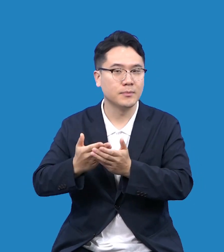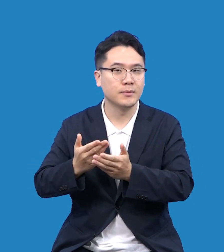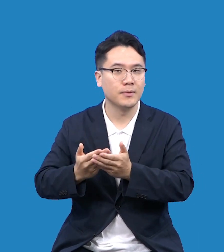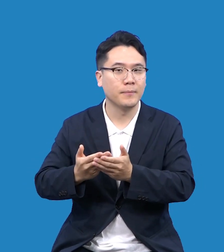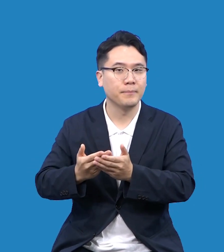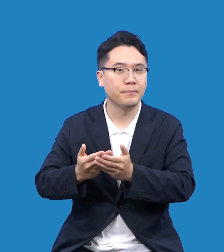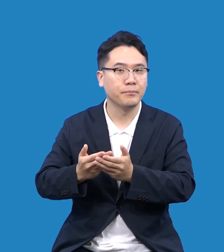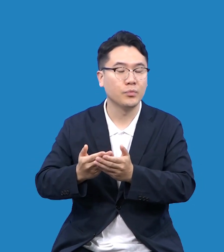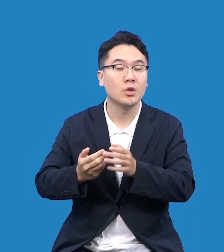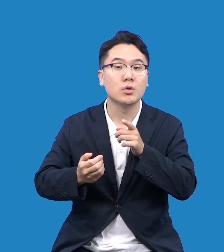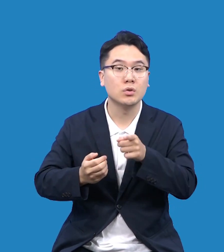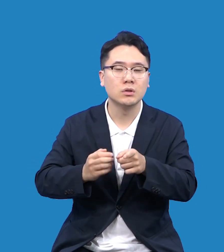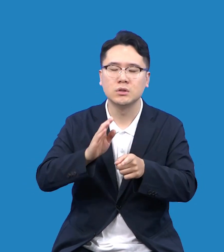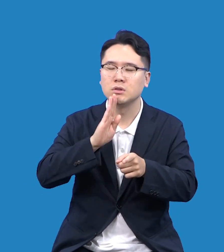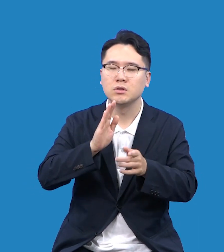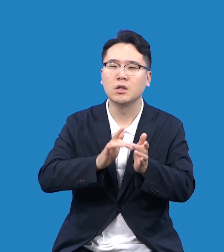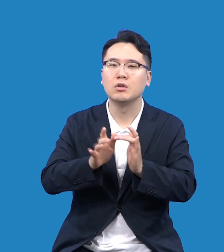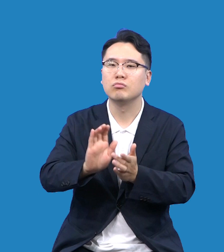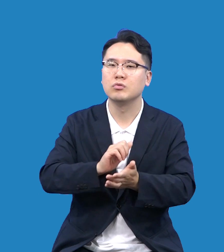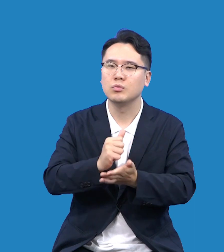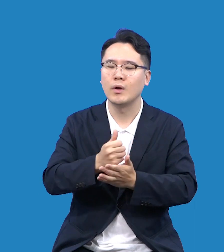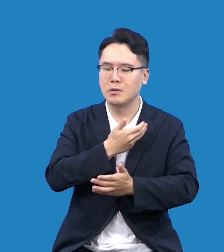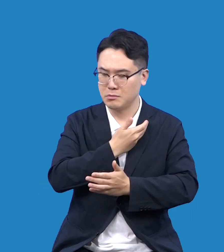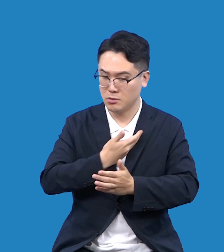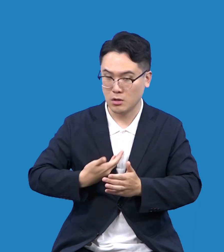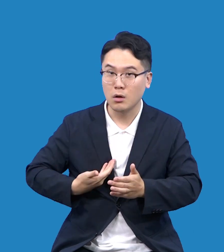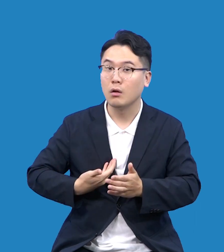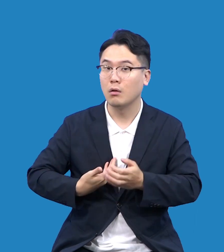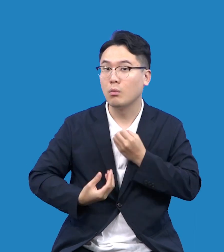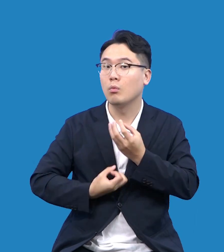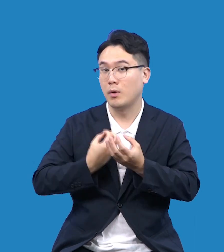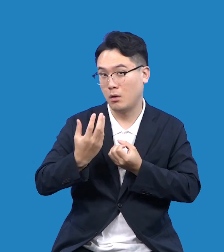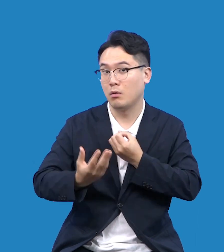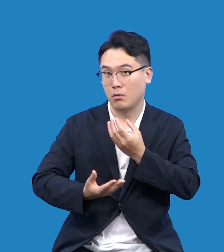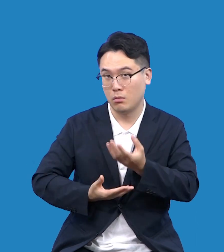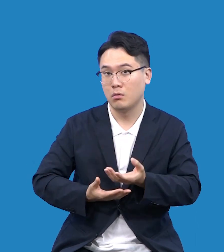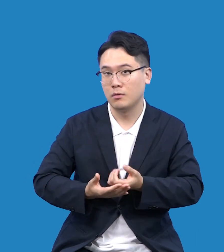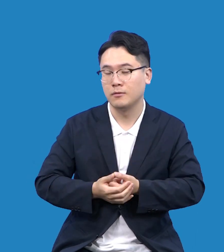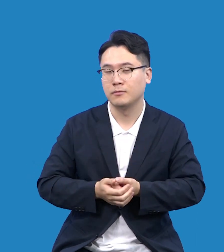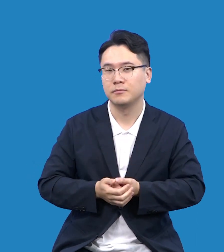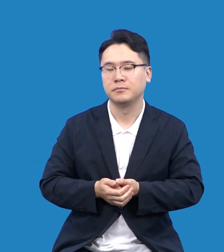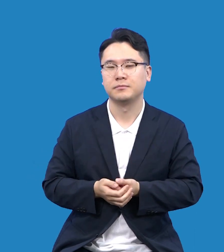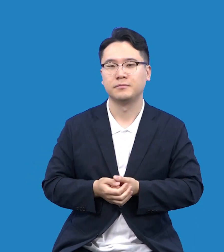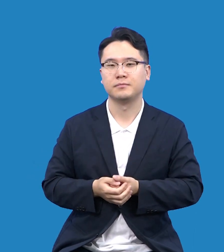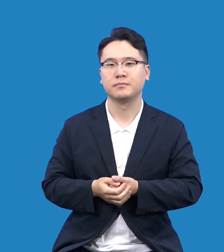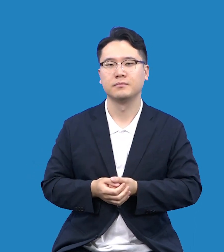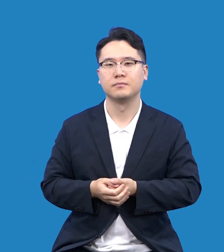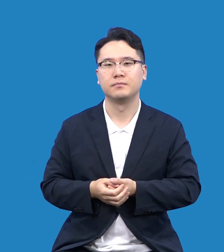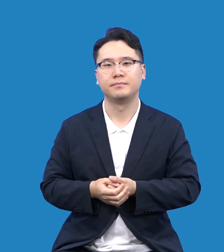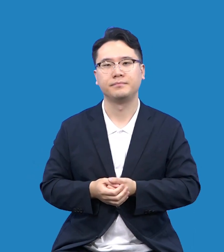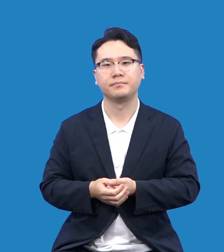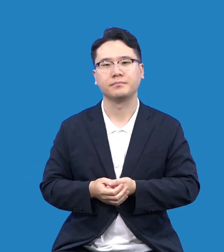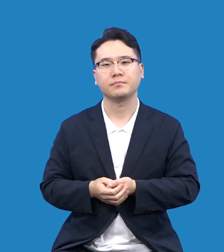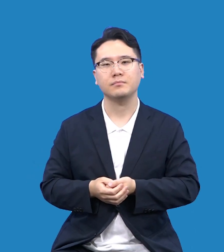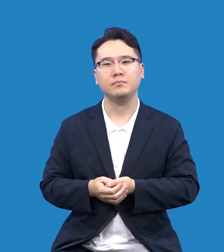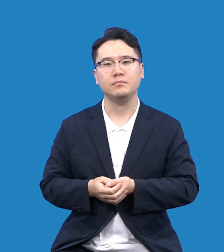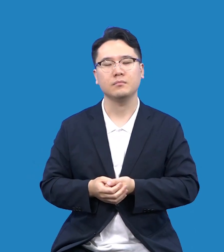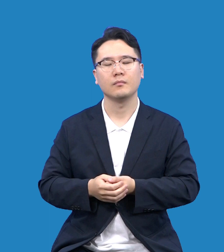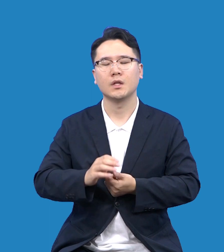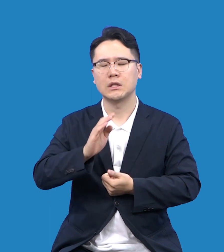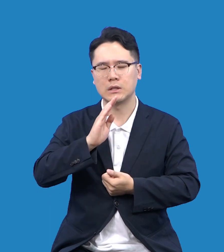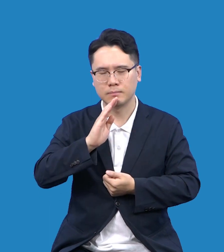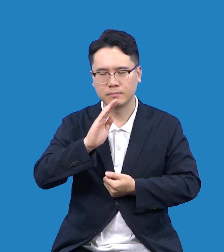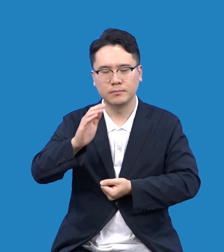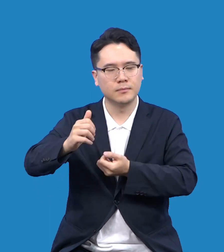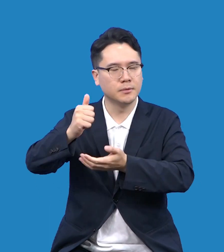제자들이 아닌가요? 이게 진짜 하나님의 백성들의 모습이 아닌가요? 정말 그의 뜻이